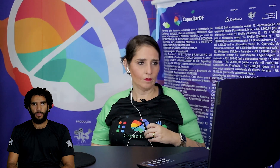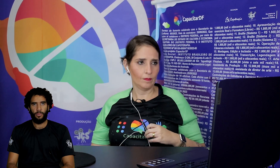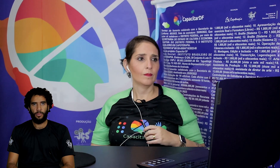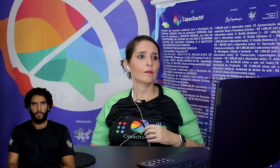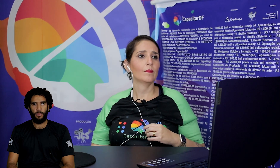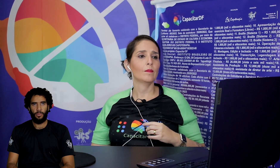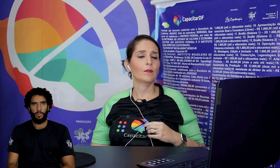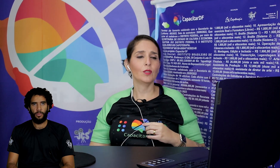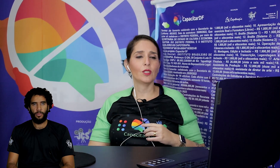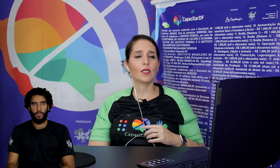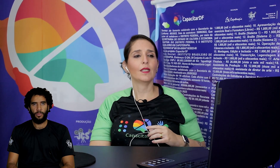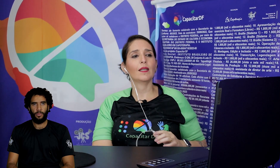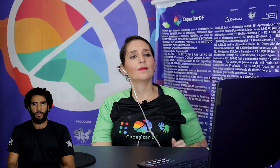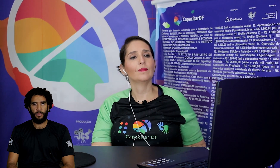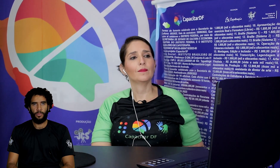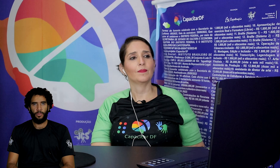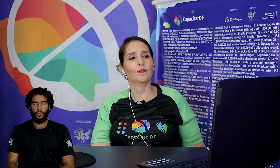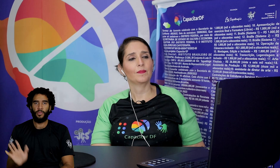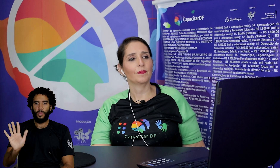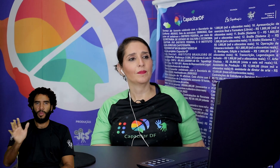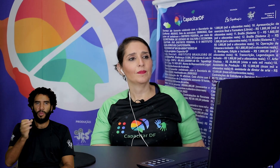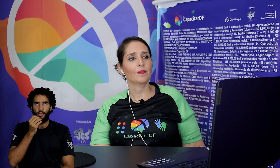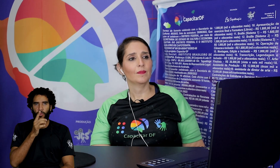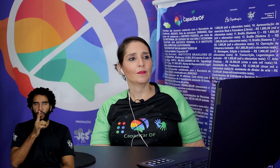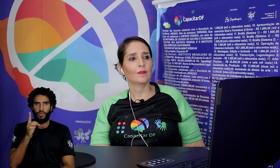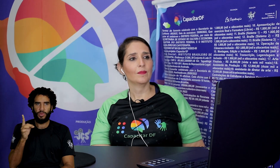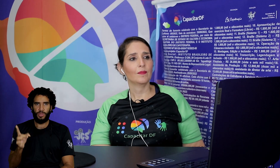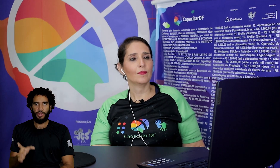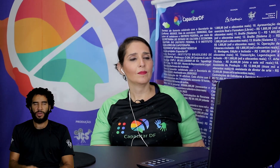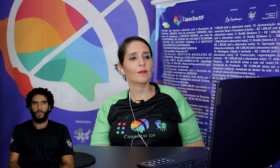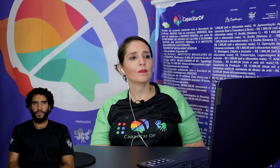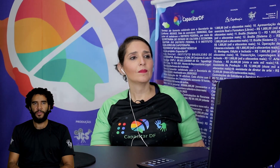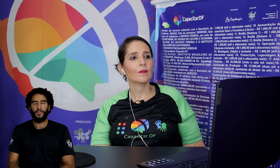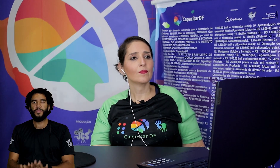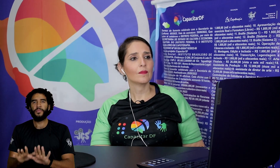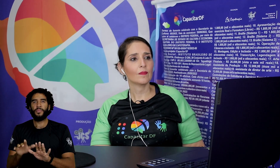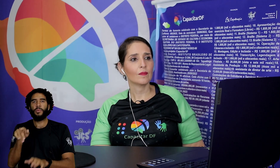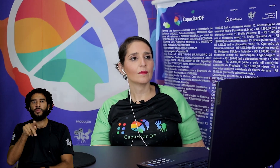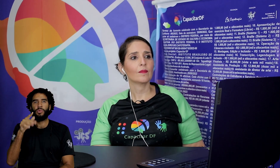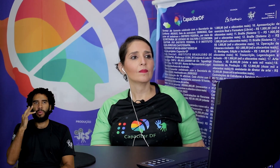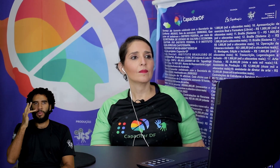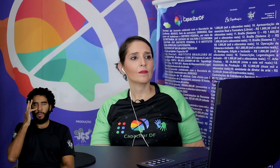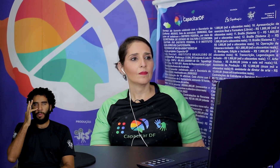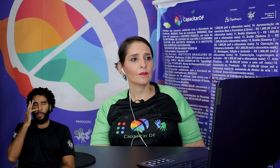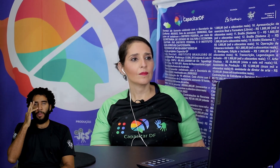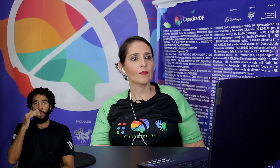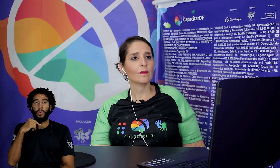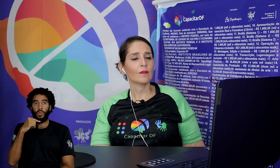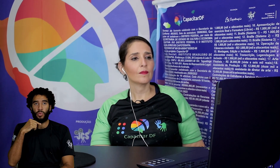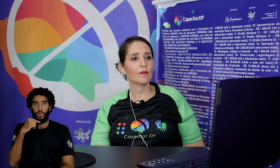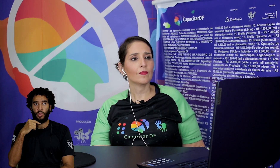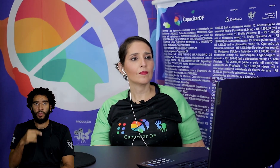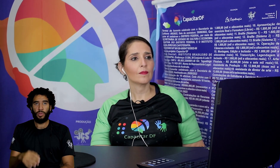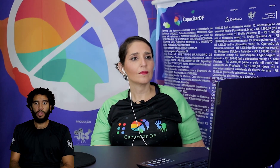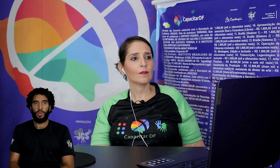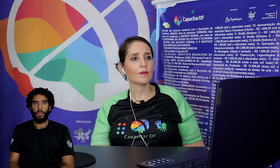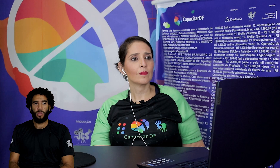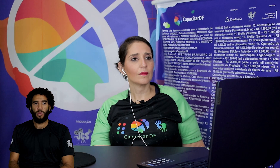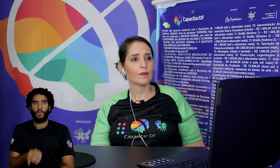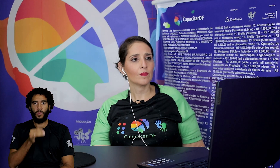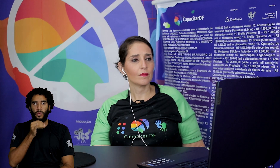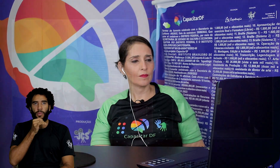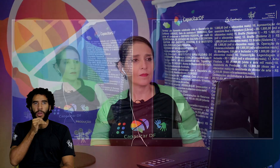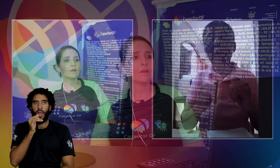Oi, bom dia. Bom dia. Fabiana, só uma dúvida. Aí, para avisar, no sinal